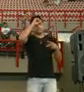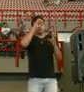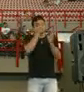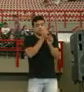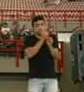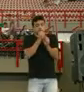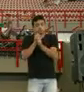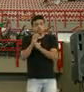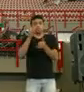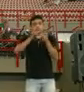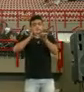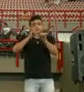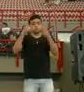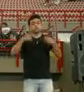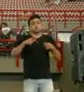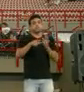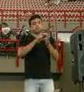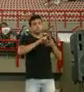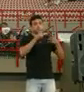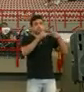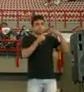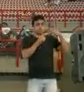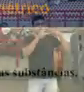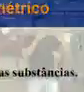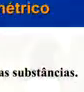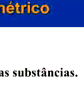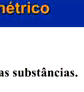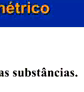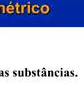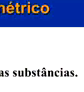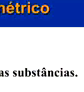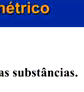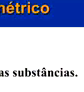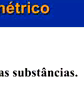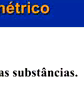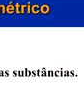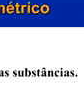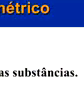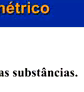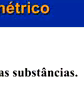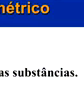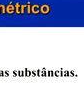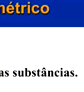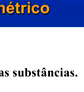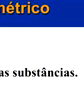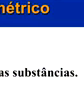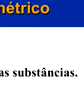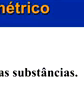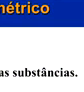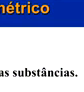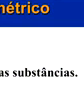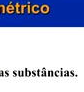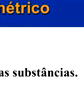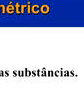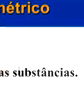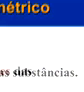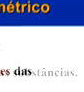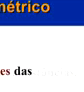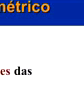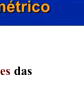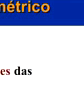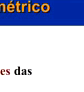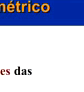estequiométrico, primeiro temos que aprender duas coisas. Primeiro, leis ponderais. Tem na sua apostila, leis ponderais.